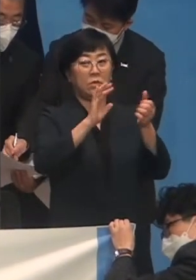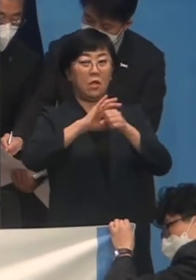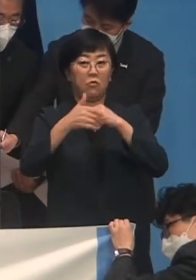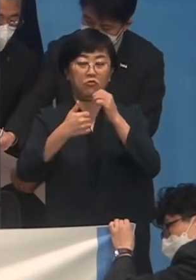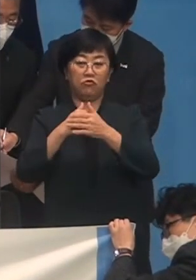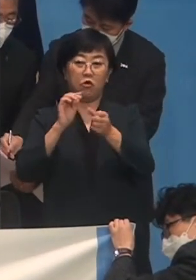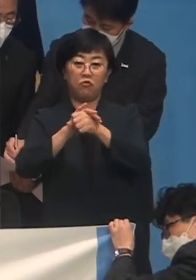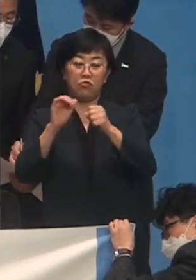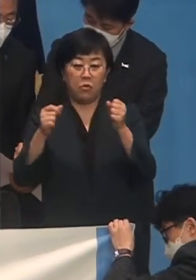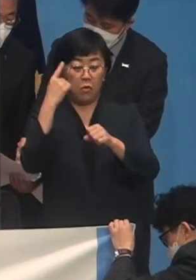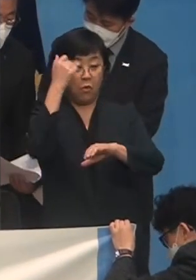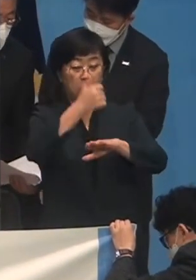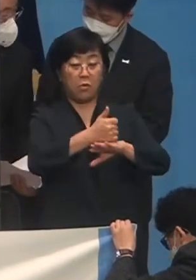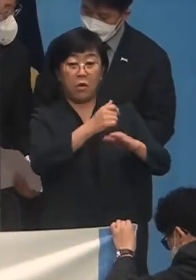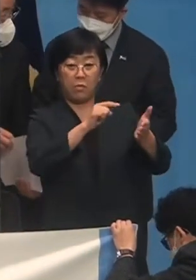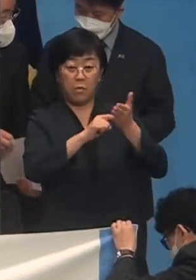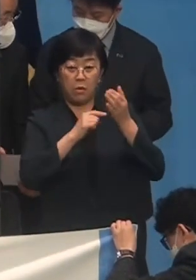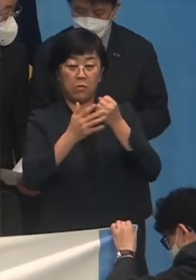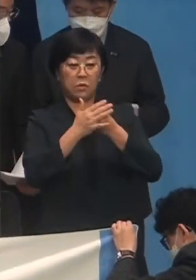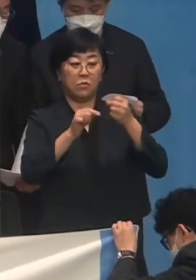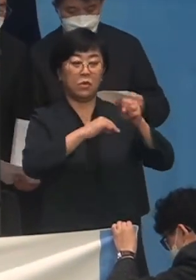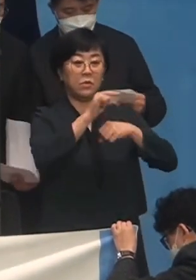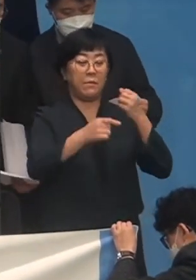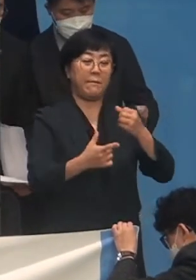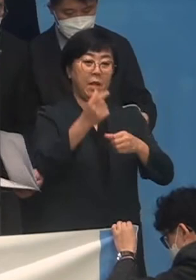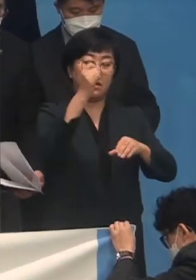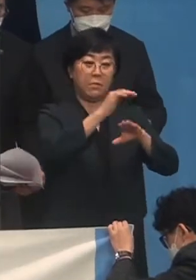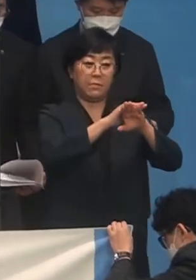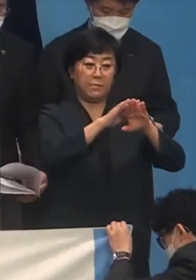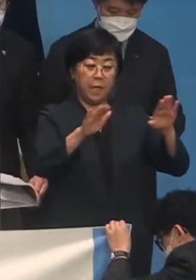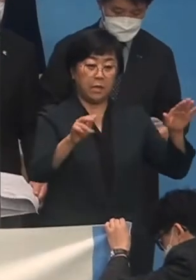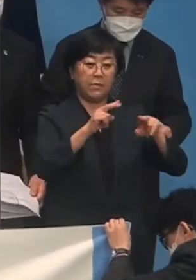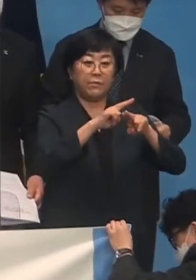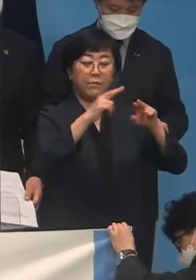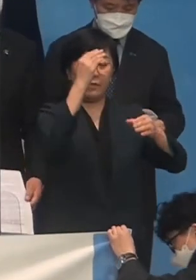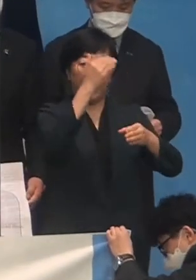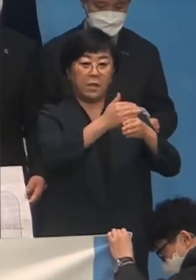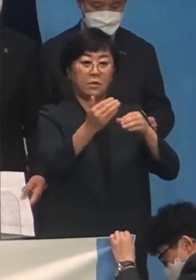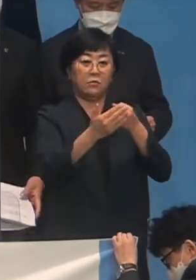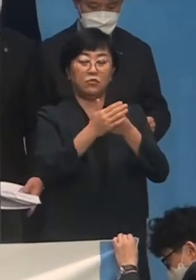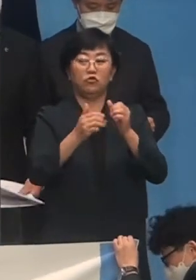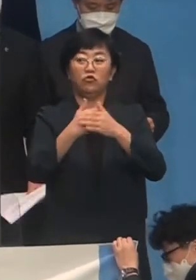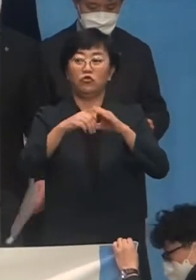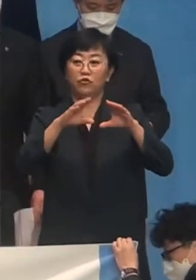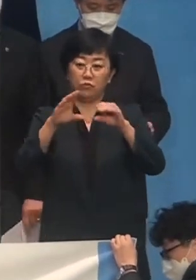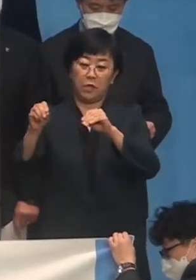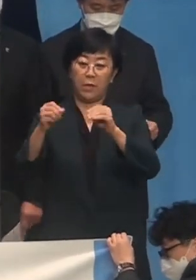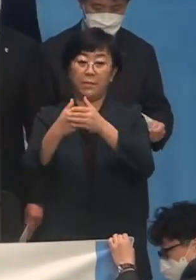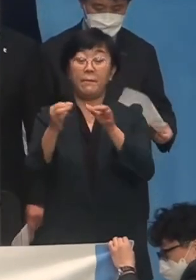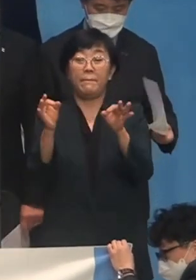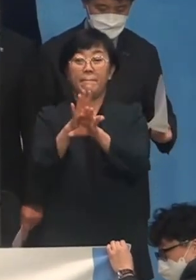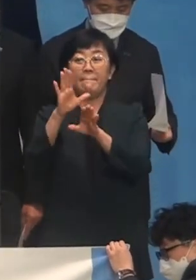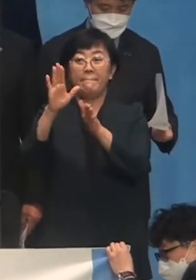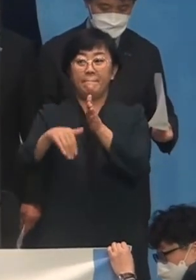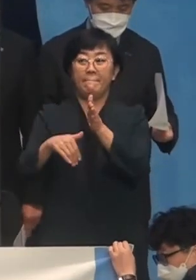경북 연구원에 따르면 원전의 조기 폐쇄와 계획된 원전 건설 중단, 백지화가 될